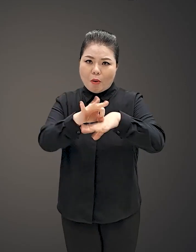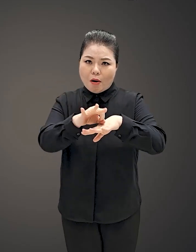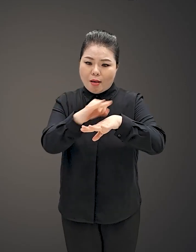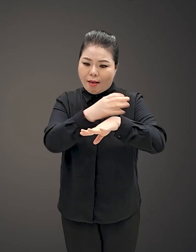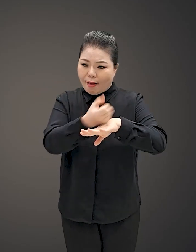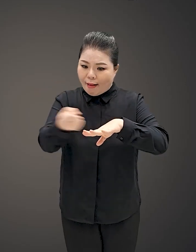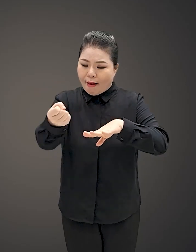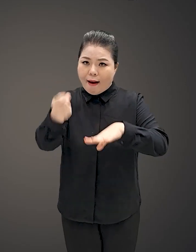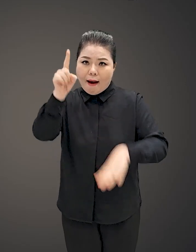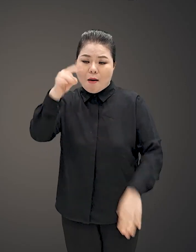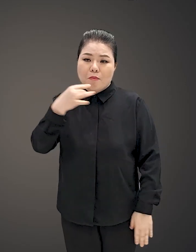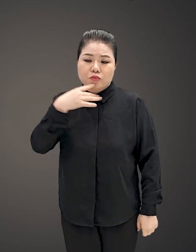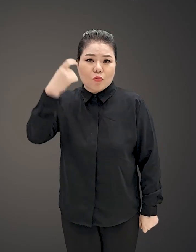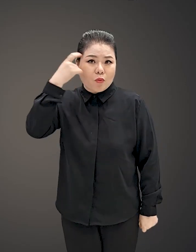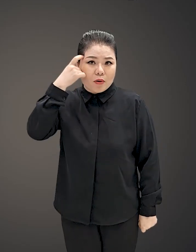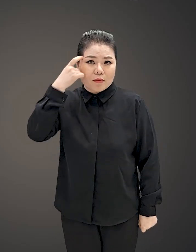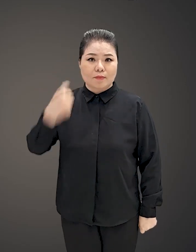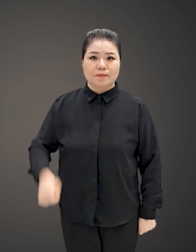갔을까?